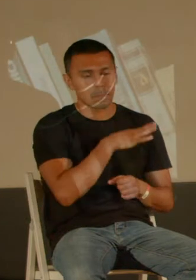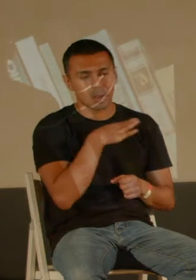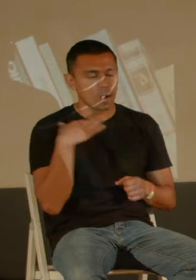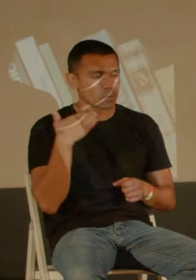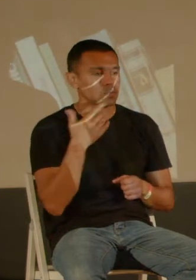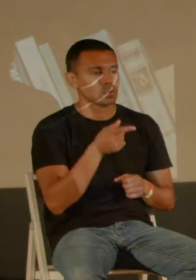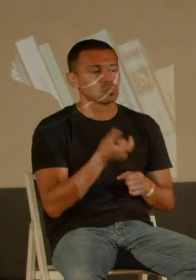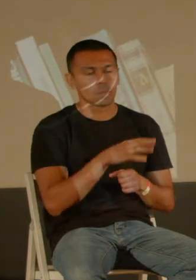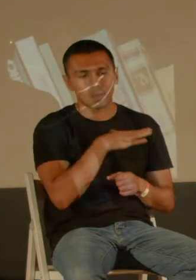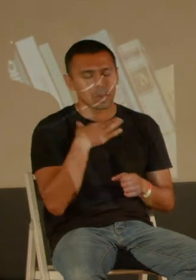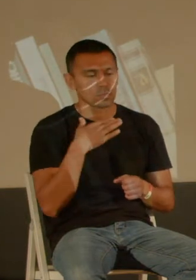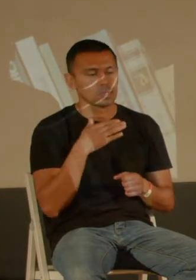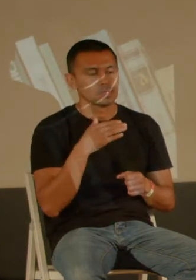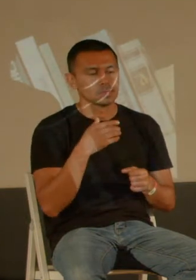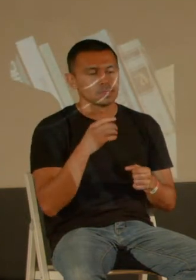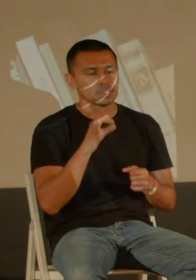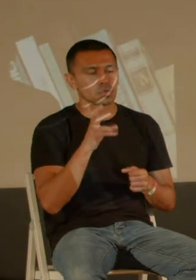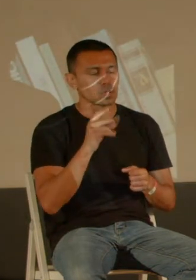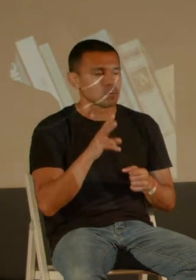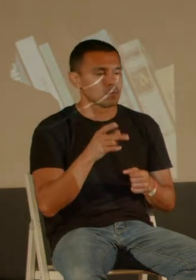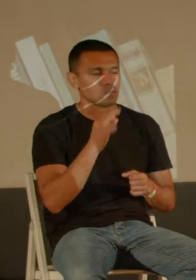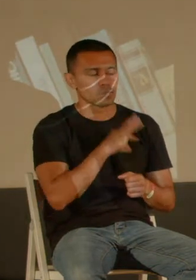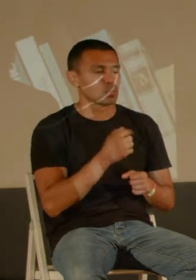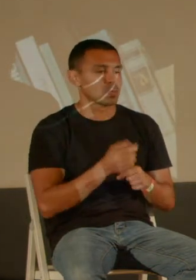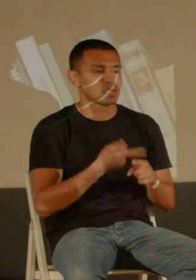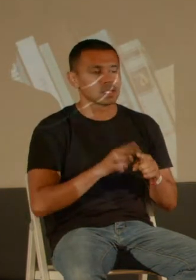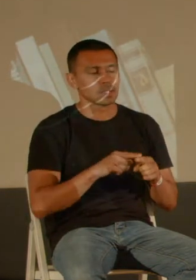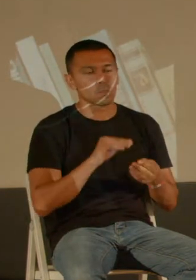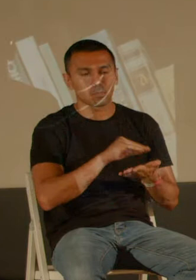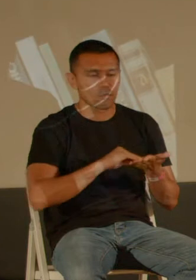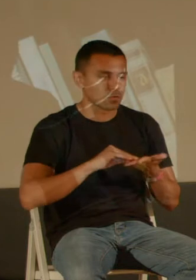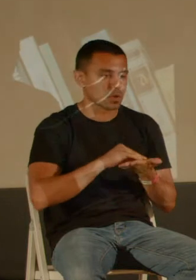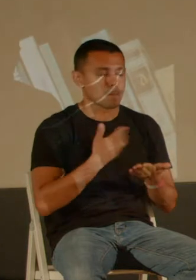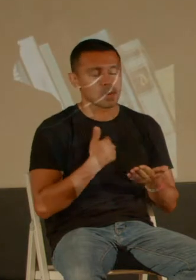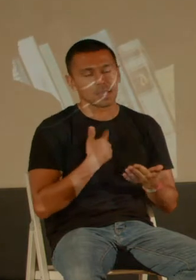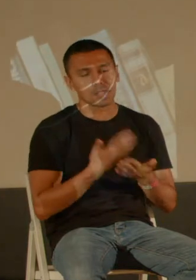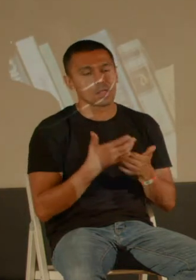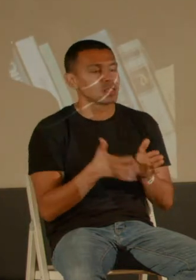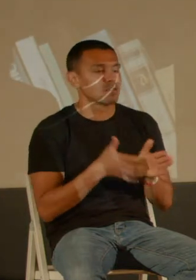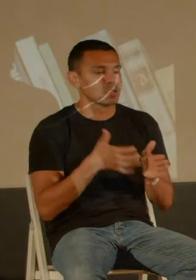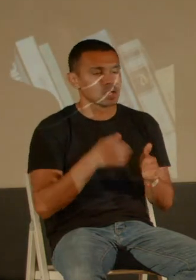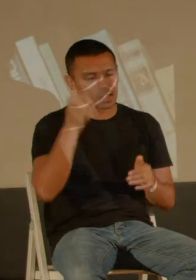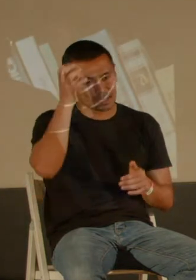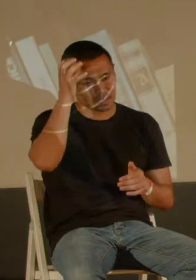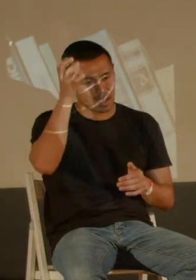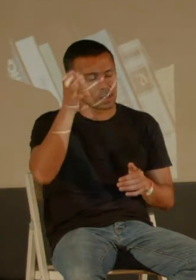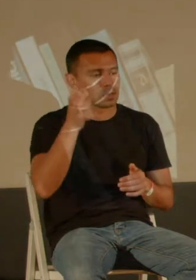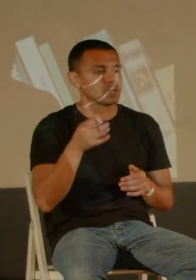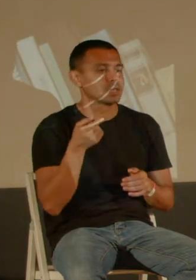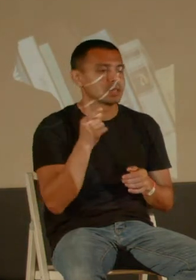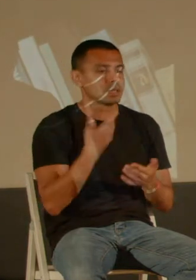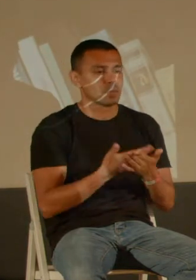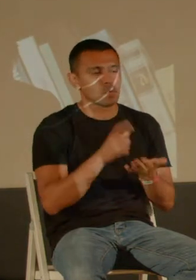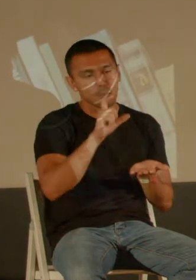багато, оскільки вона дуже багато синонімів вживає для того, щоб робити ці стилістичні повтори, мені деколи не вистачало знань